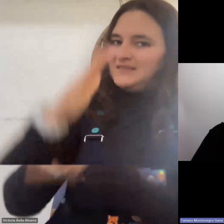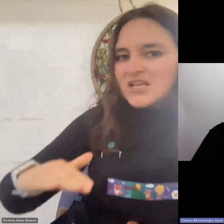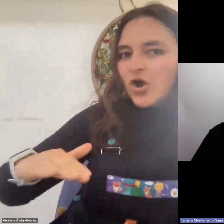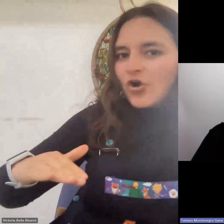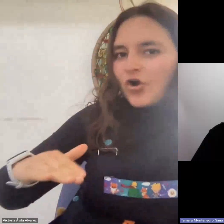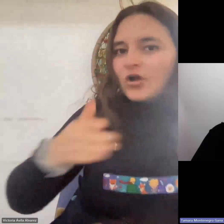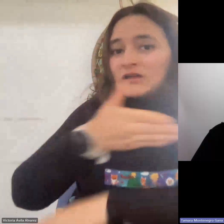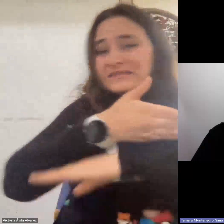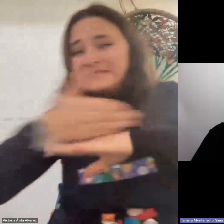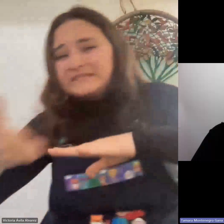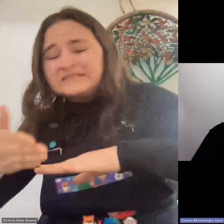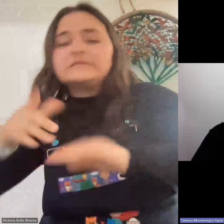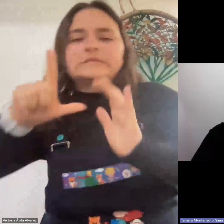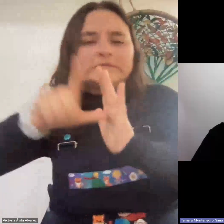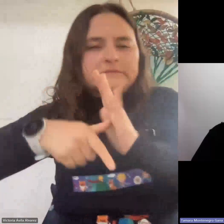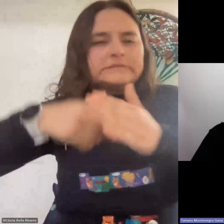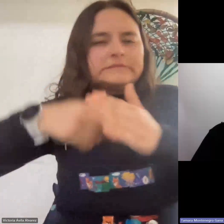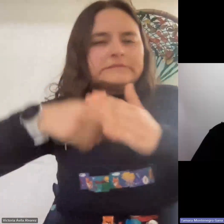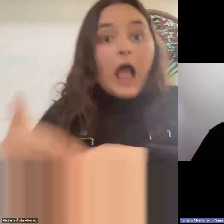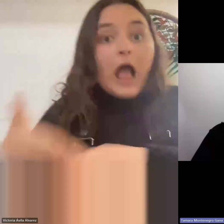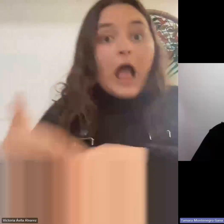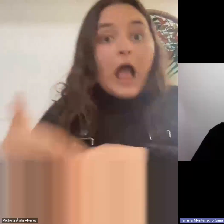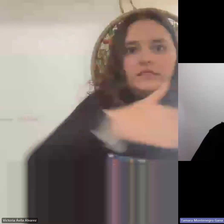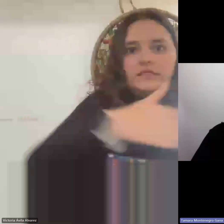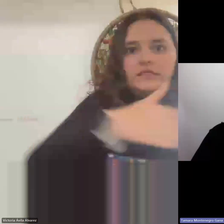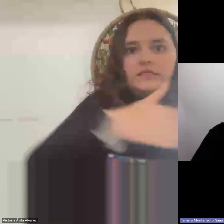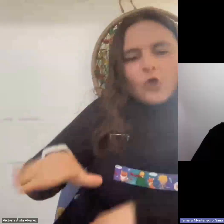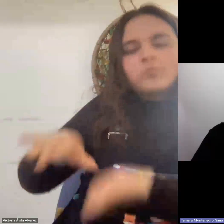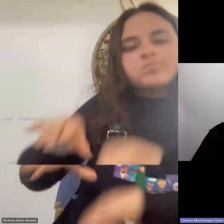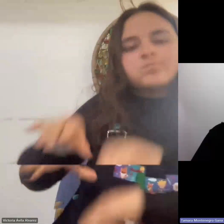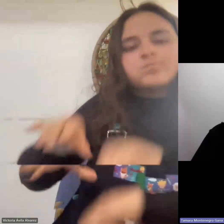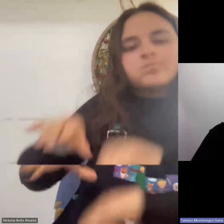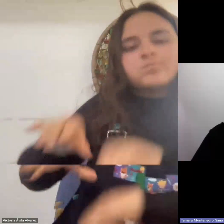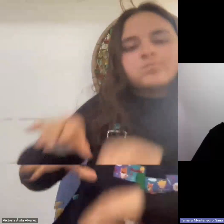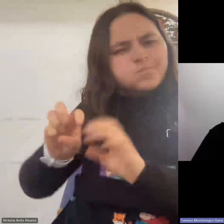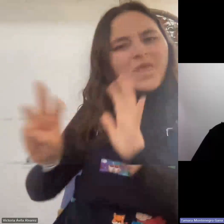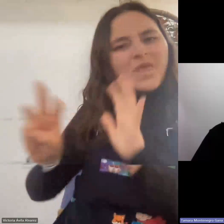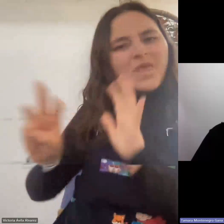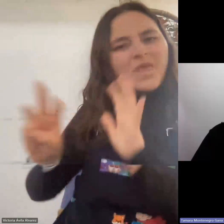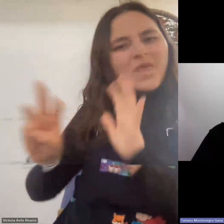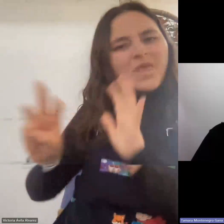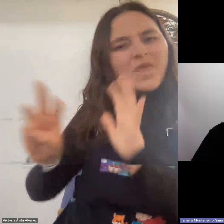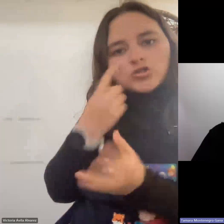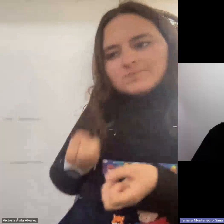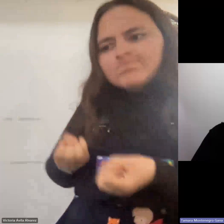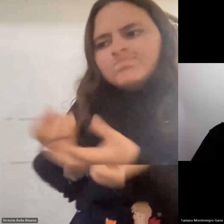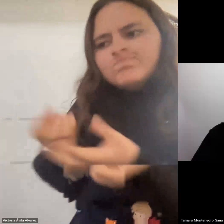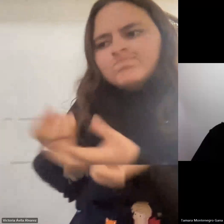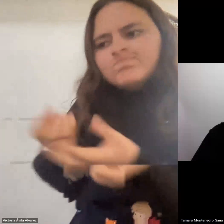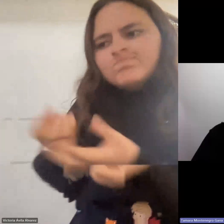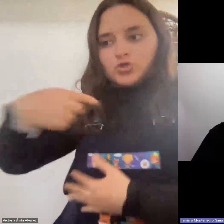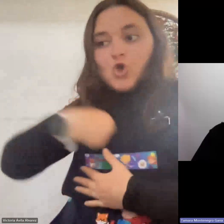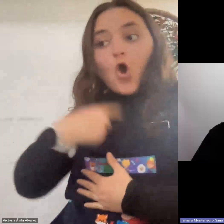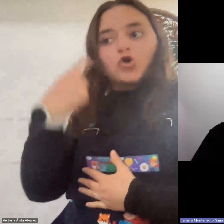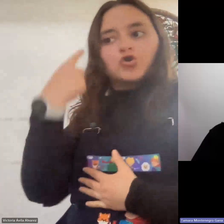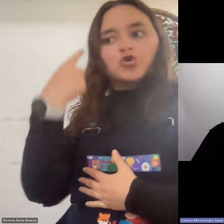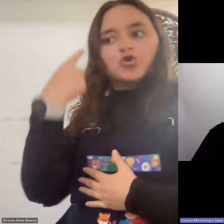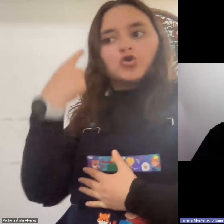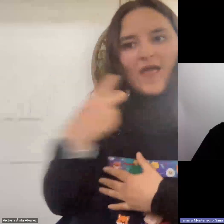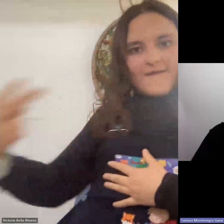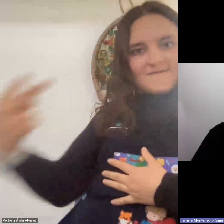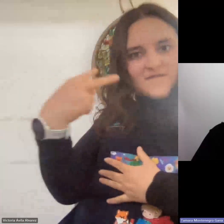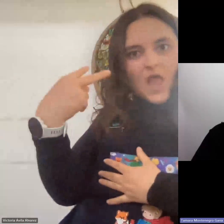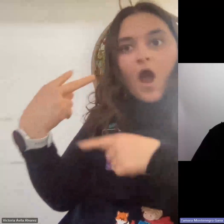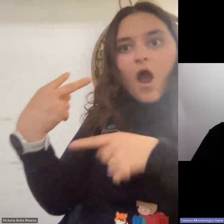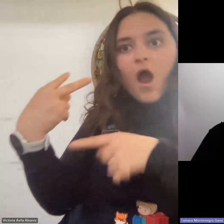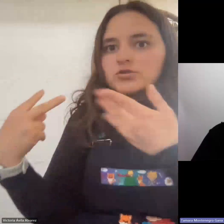es importante que desde niños ellos comiencen, porque si empiezan muy tarde, el aprendizaje después es muy lento. Entonces es